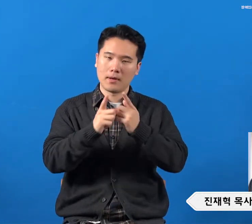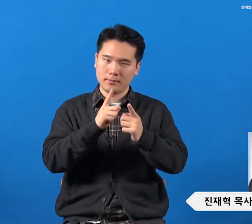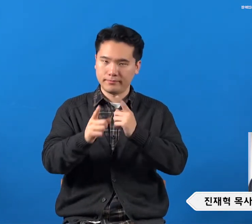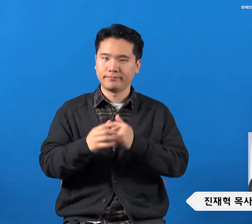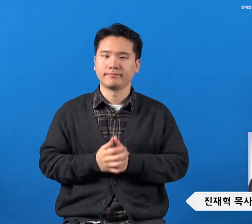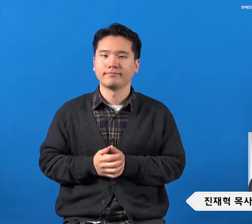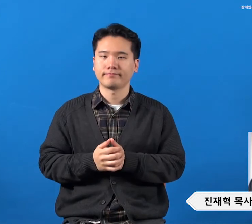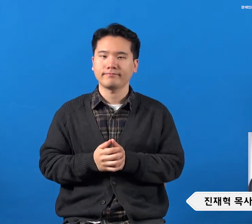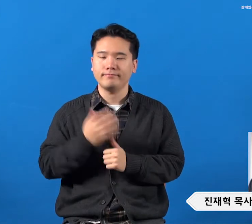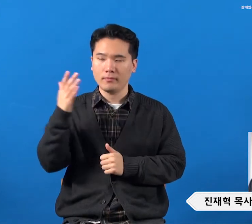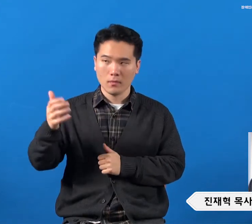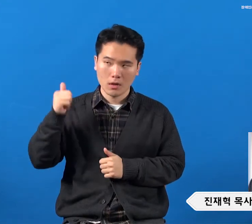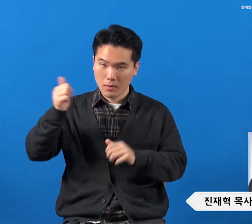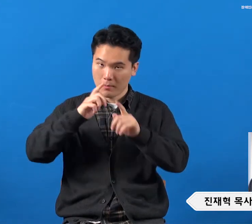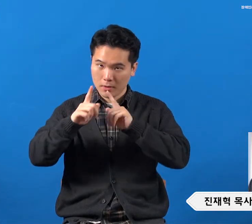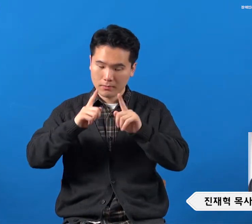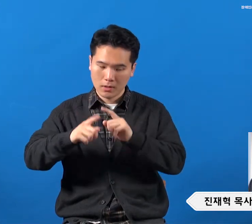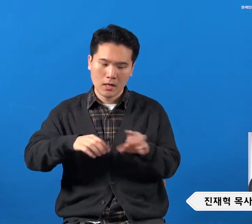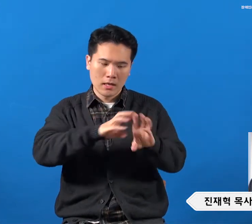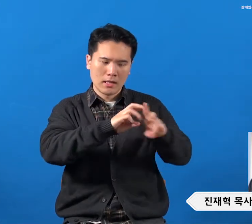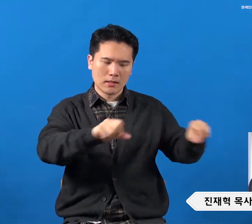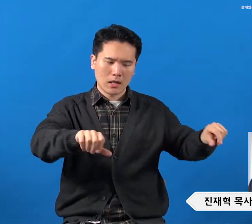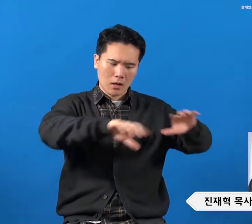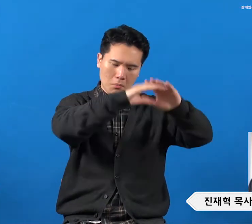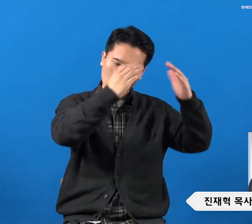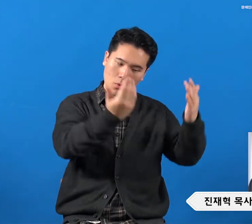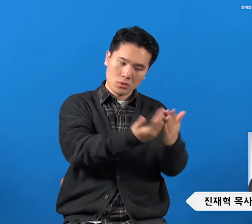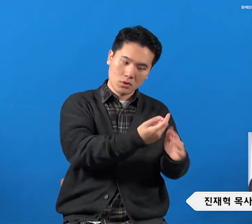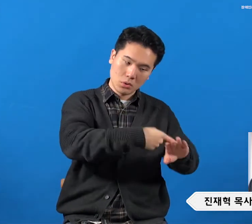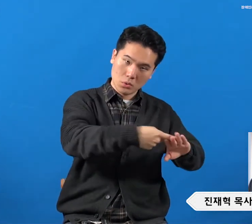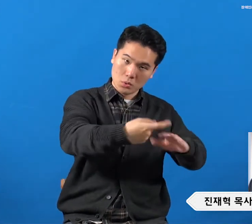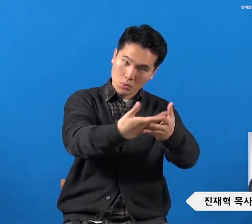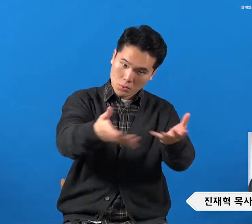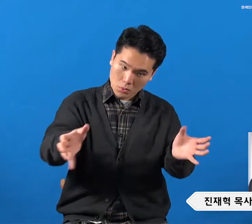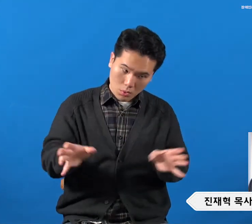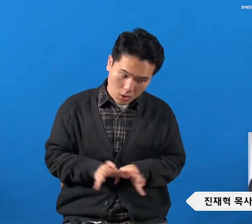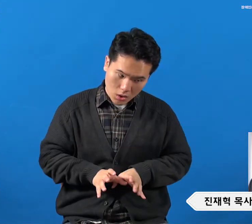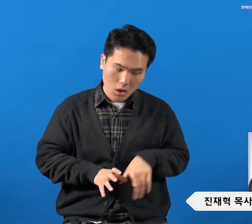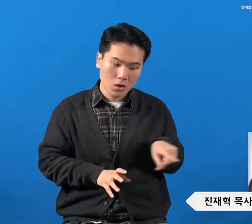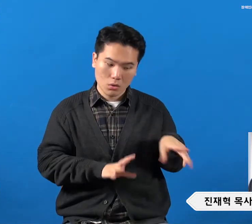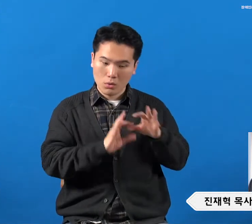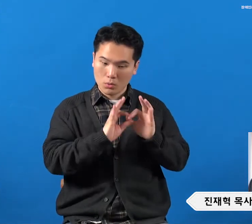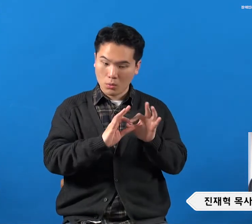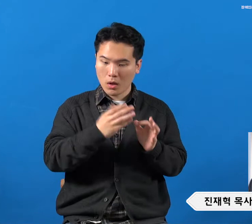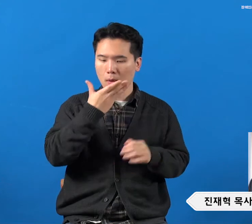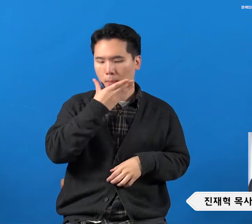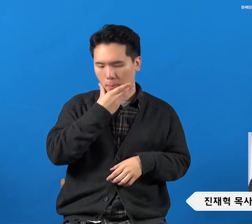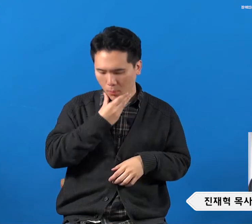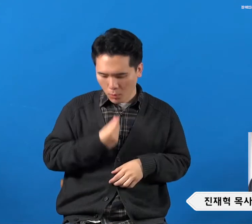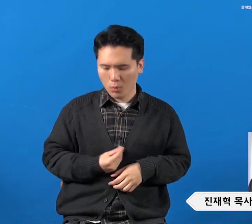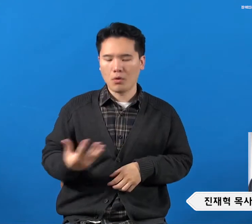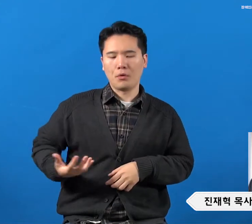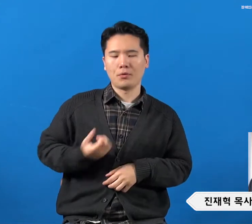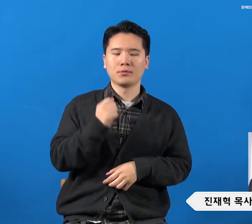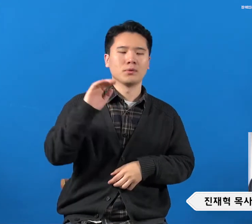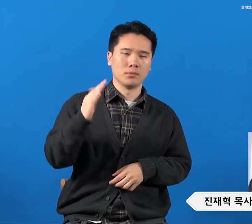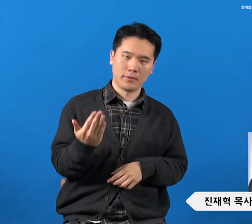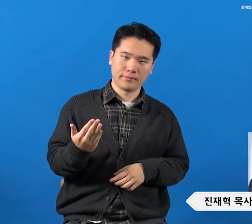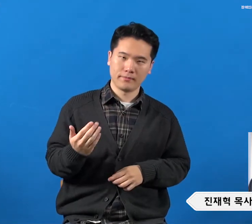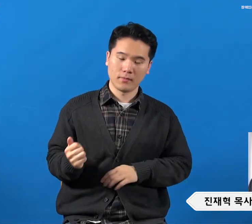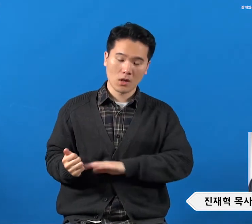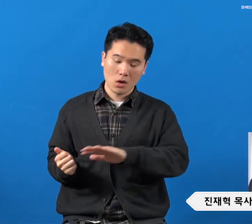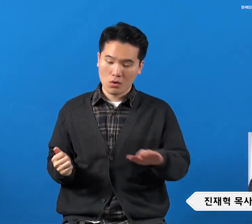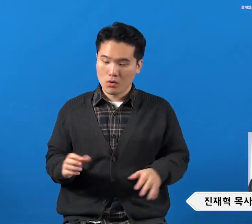그래서 우리로 하여금 말씀합니다. 땅의 모든 족속이 너로 말미암아 복을 얻을 것이라. 우리로